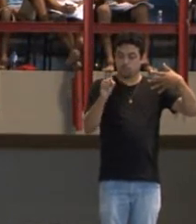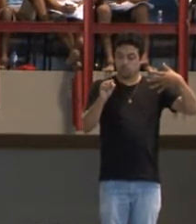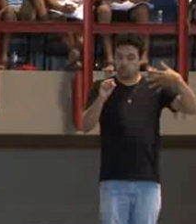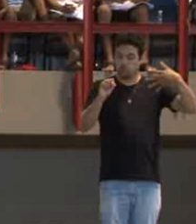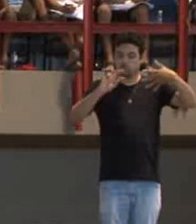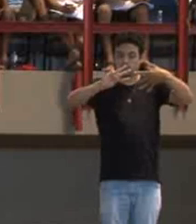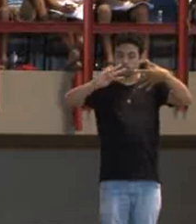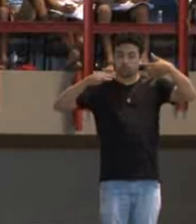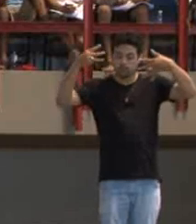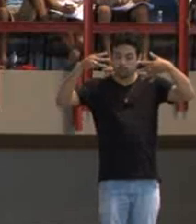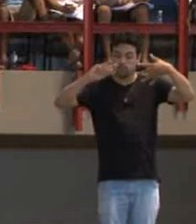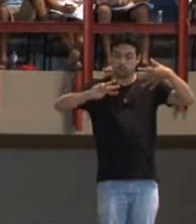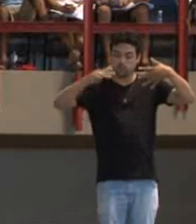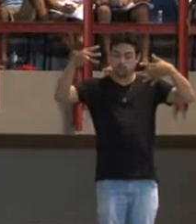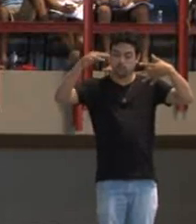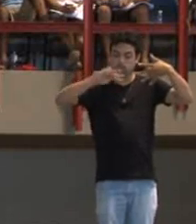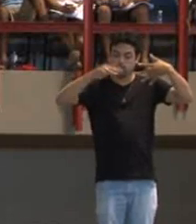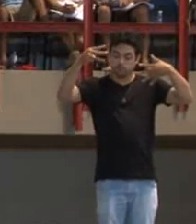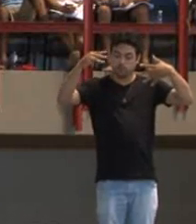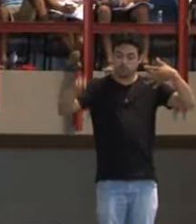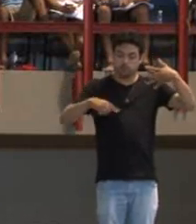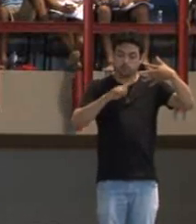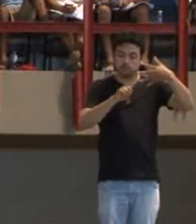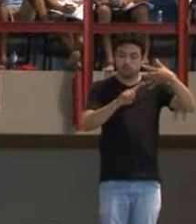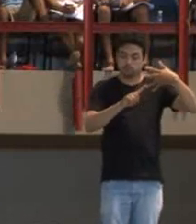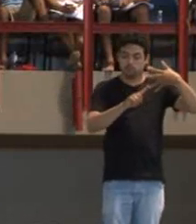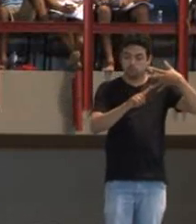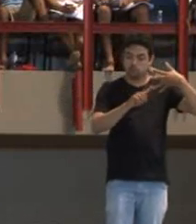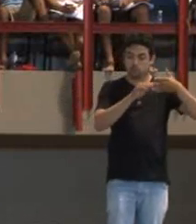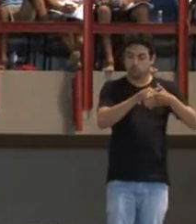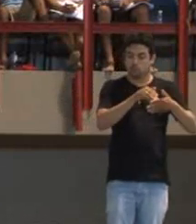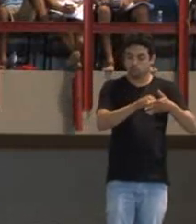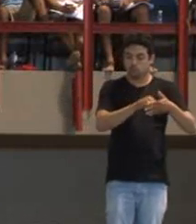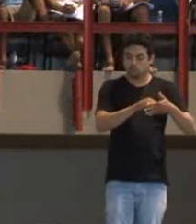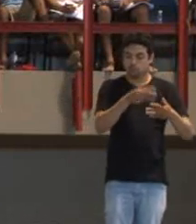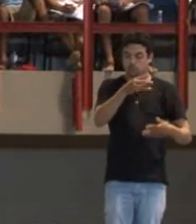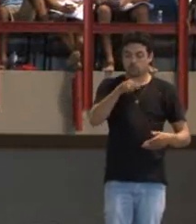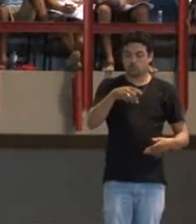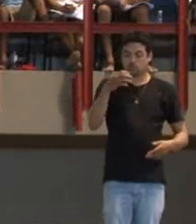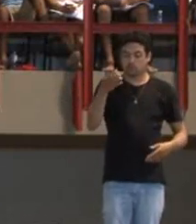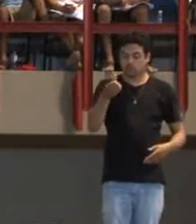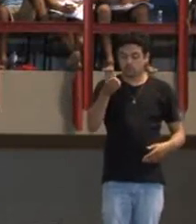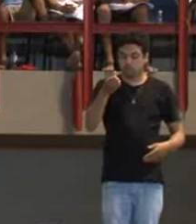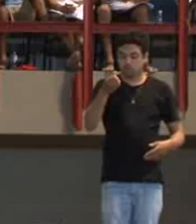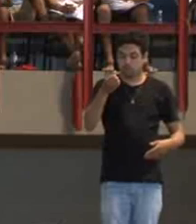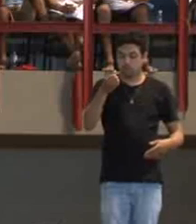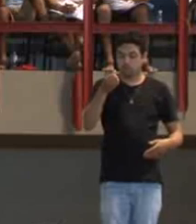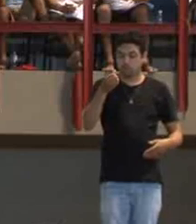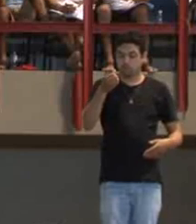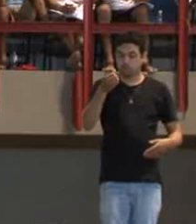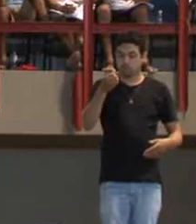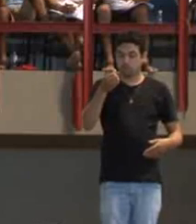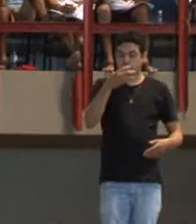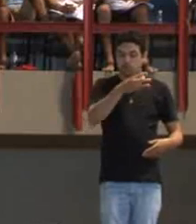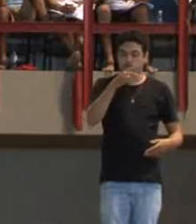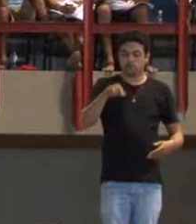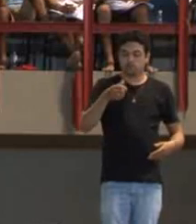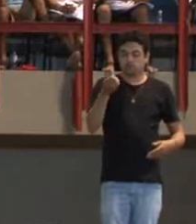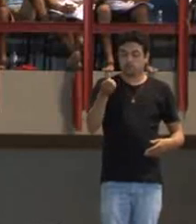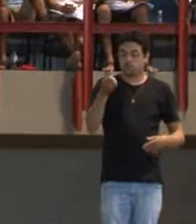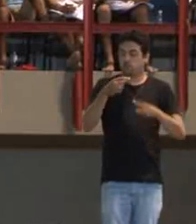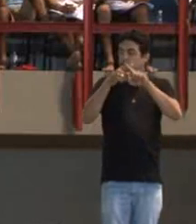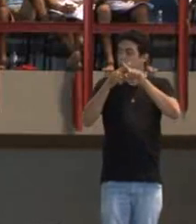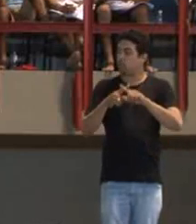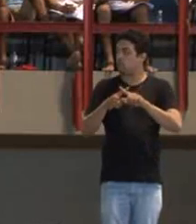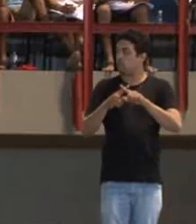1,8. Dá para perceber que é o triplo? E qual é o último valor? 3,6. Como é que chama quando multiplica por 6,